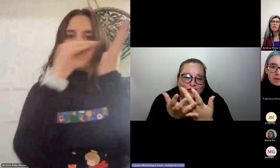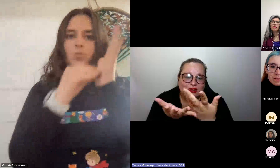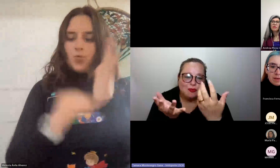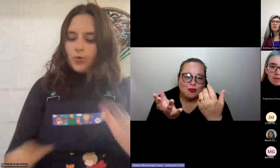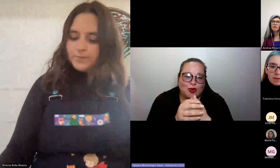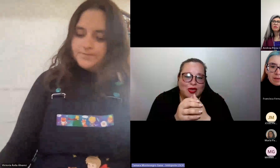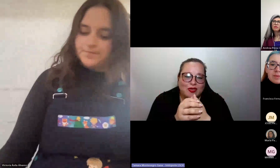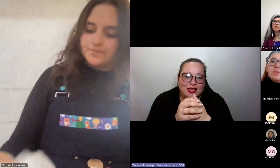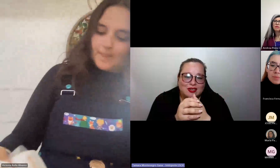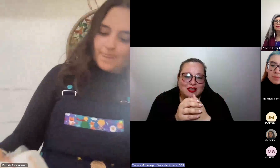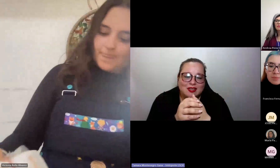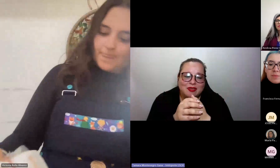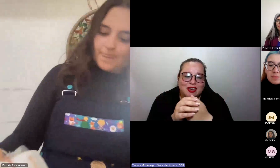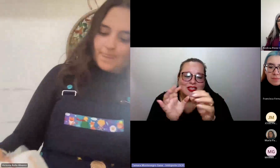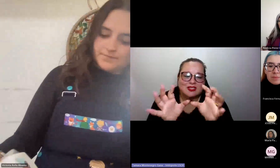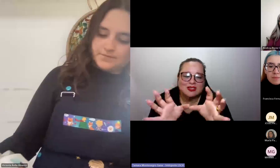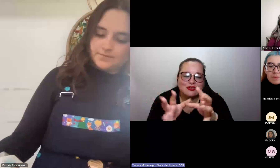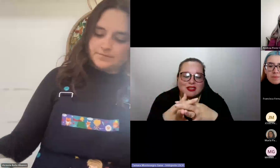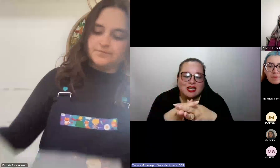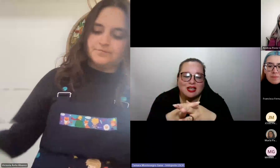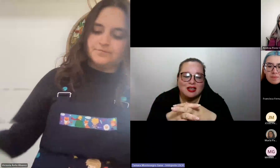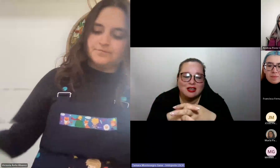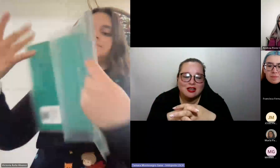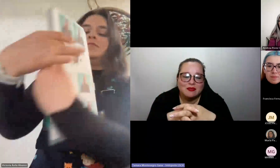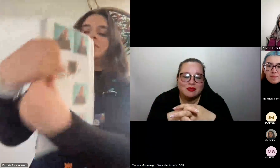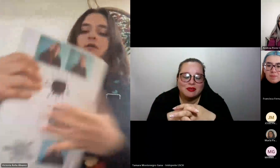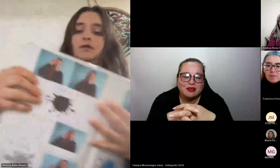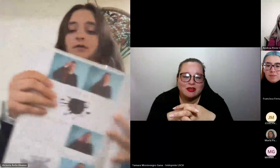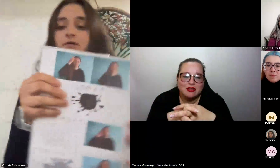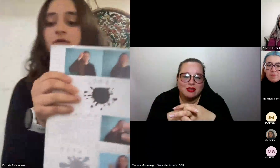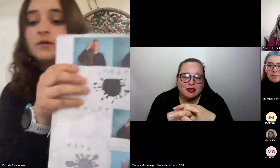yo Victoria, como coeducadora sorda, también he hecho otras